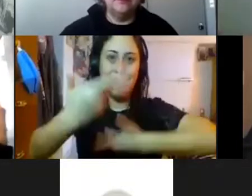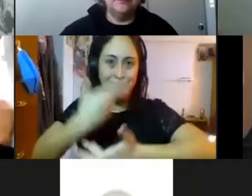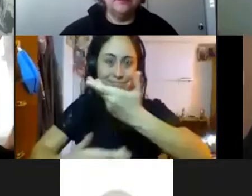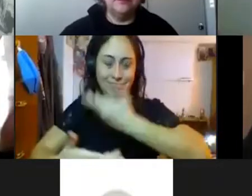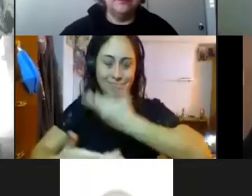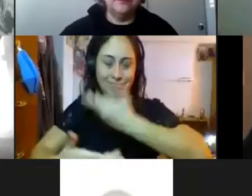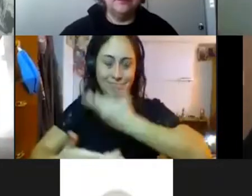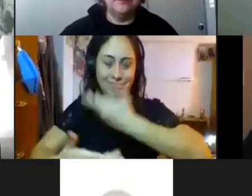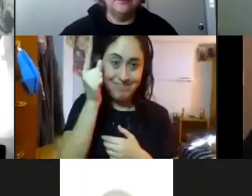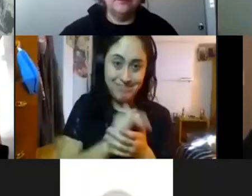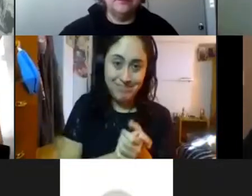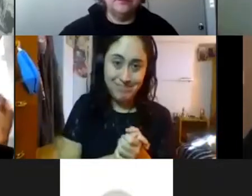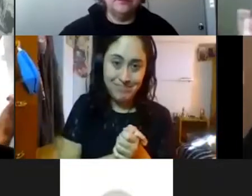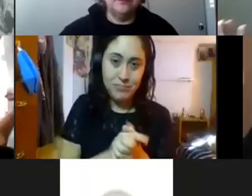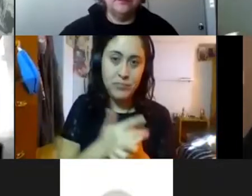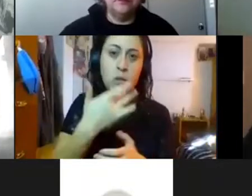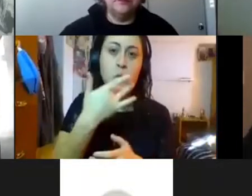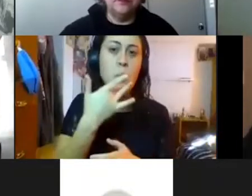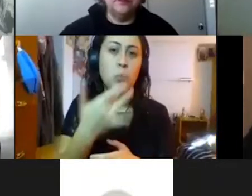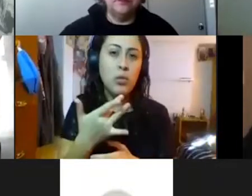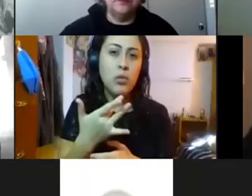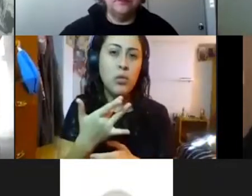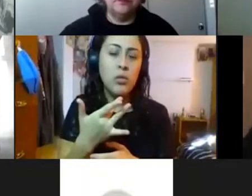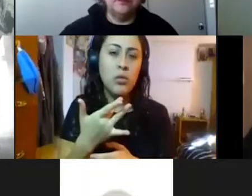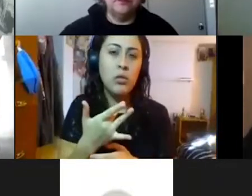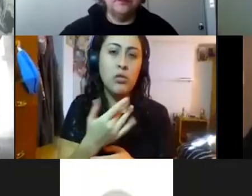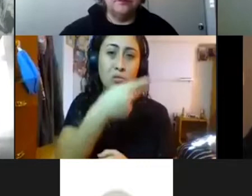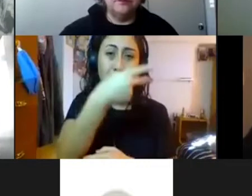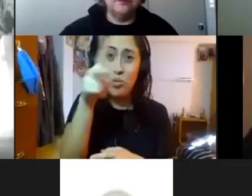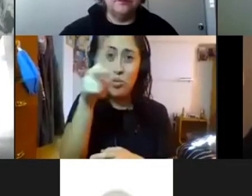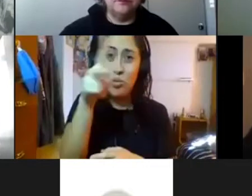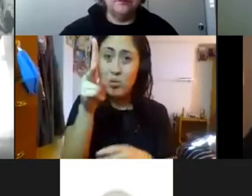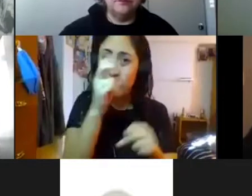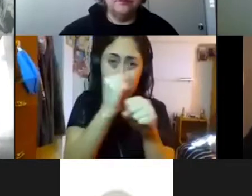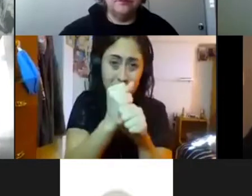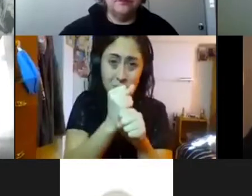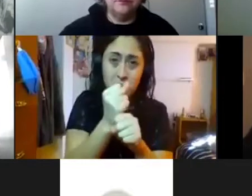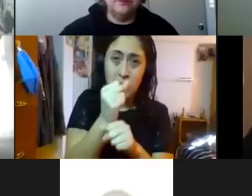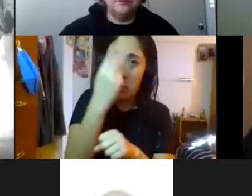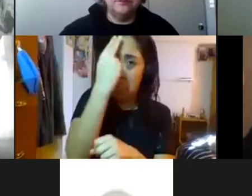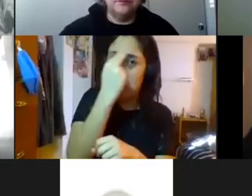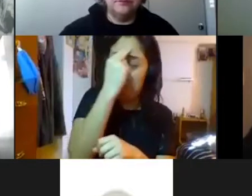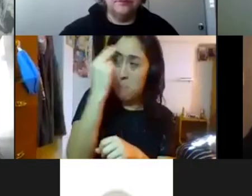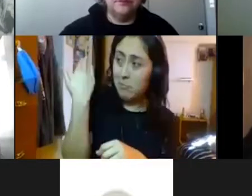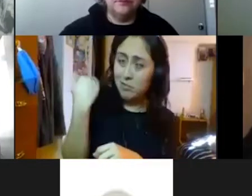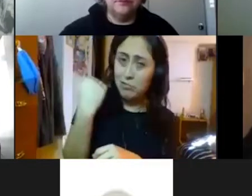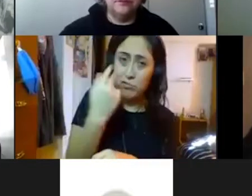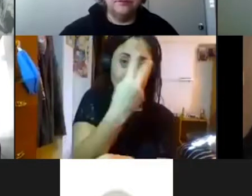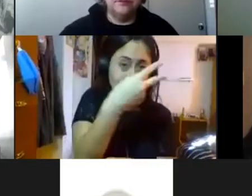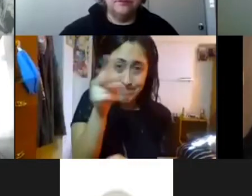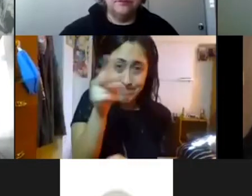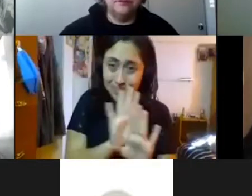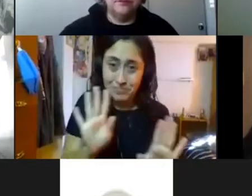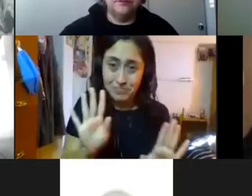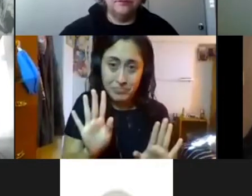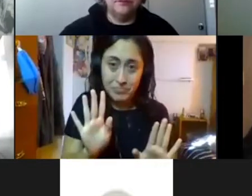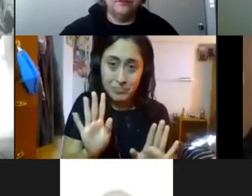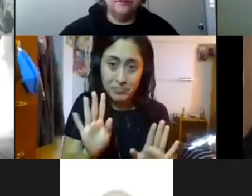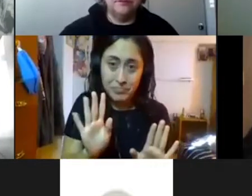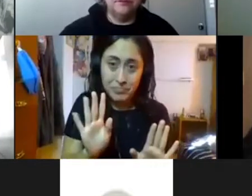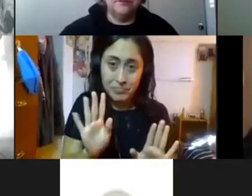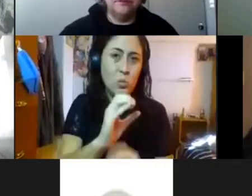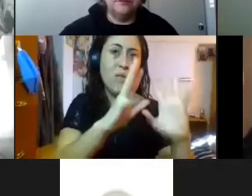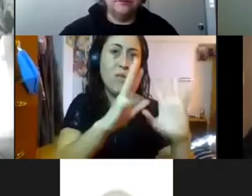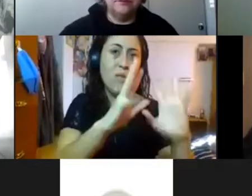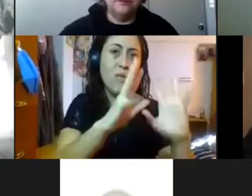complementaria, porque con 2 semanas de trabajo con ellos, por ejemplo, han sido los cursos en donde las familias